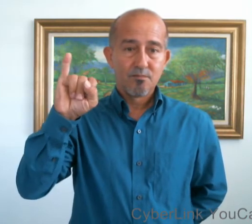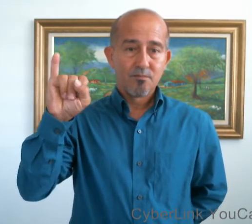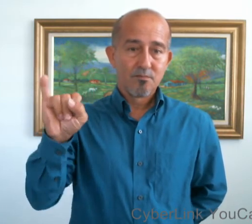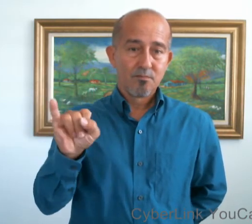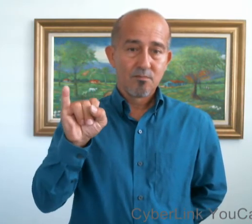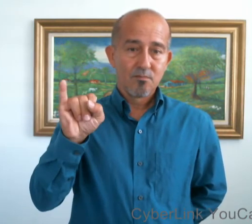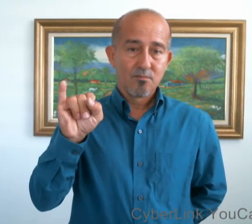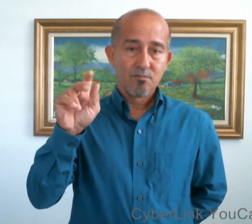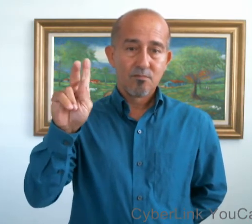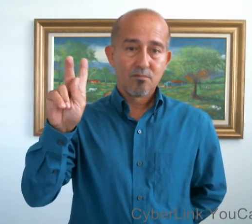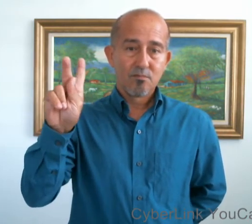¡Gracias!